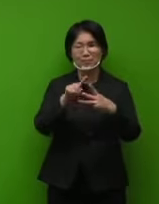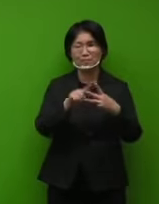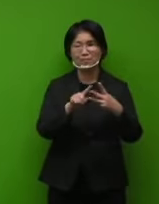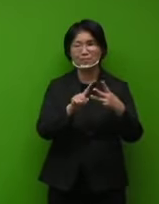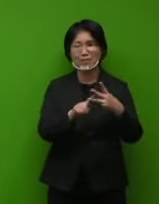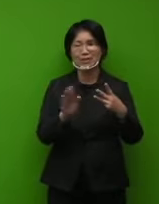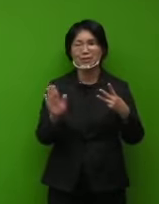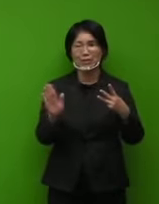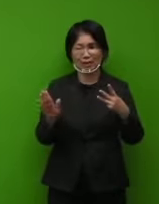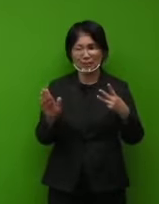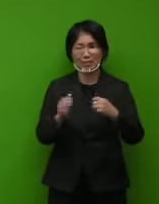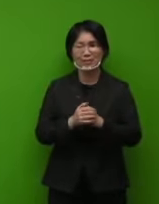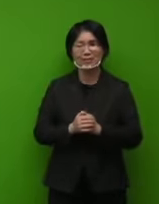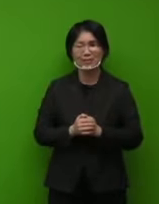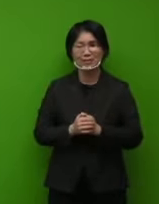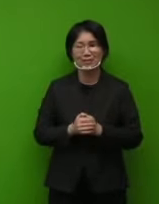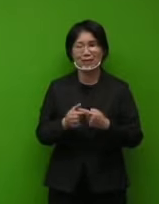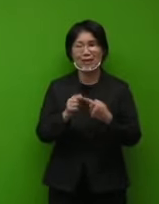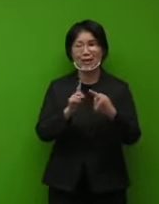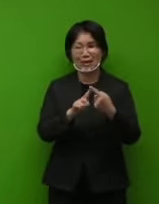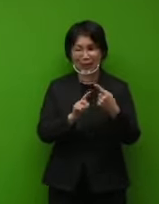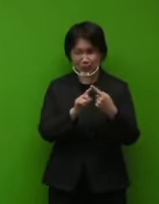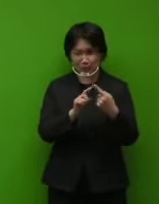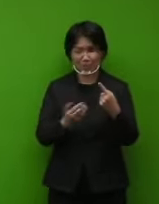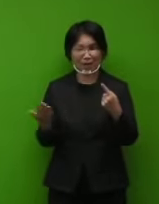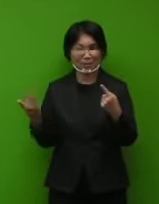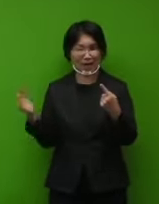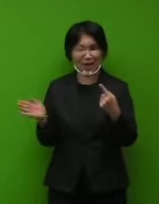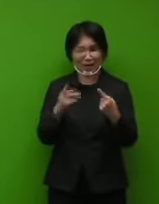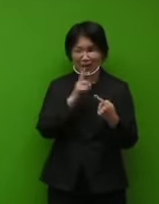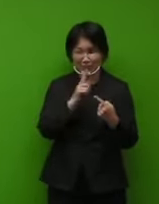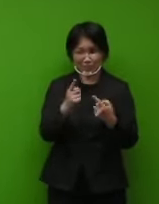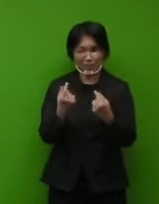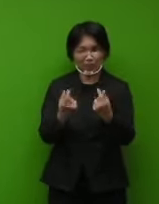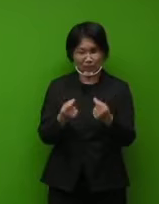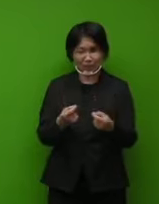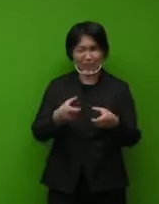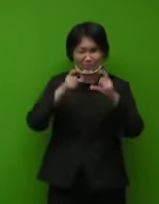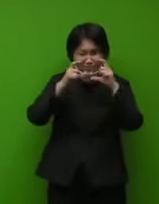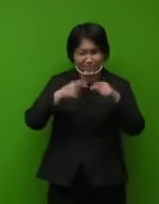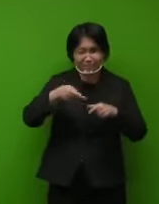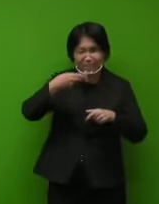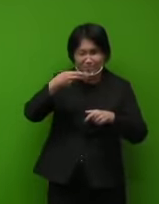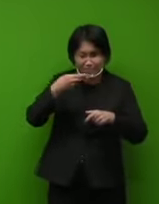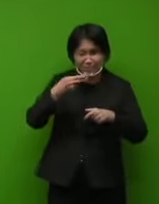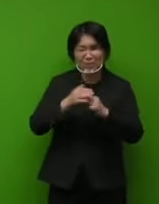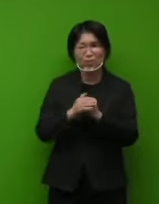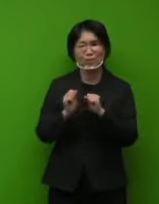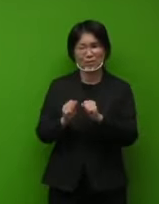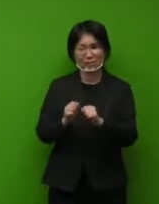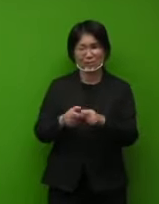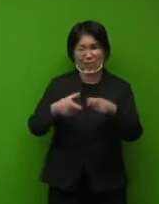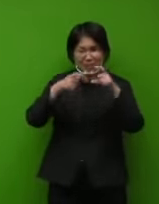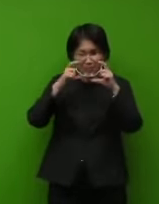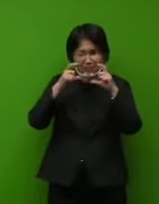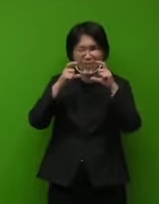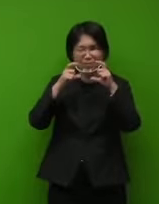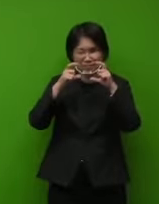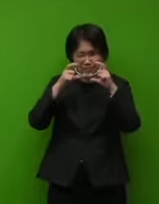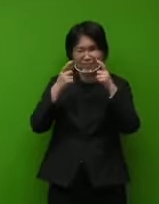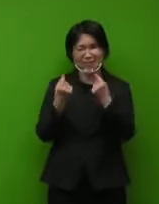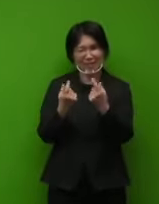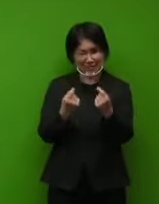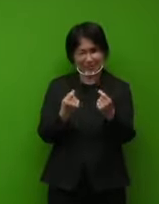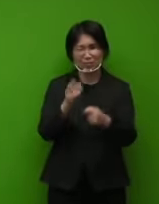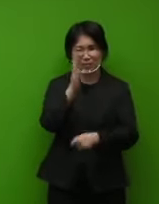であります。1つは、やはり以前から申してますが、マスク会食などの励行、マスクの着用をお願いしたい